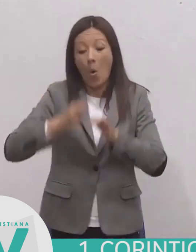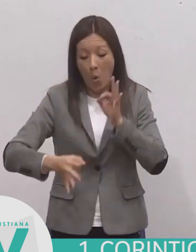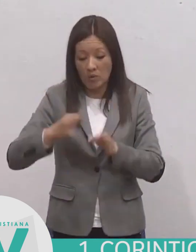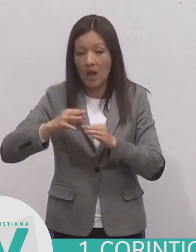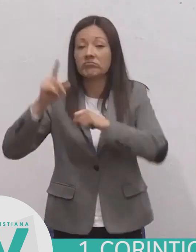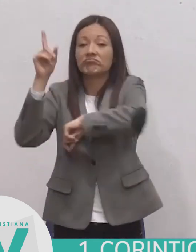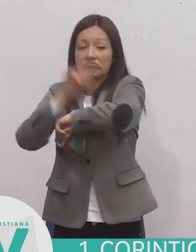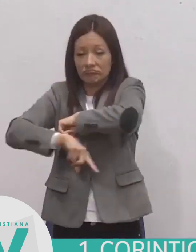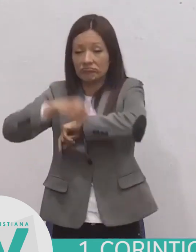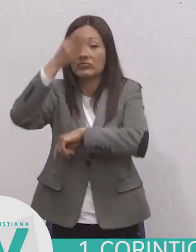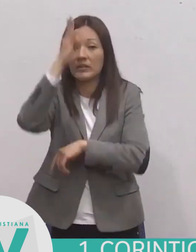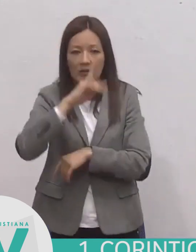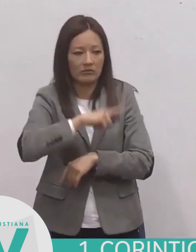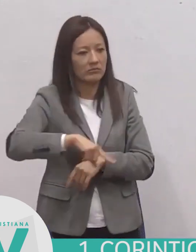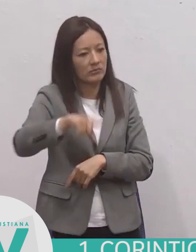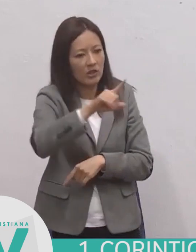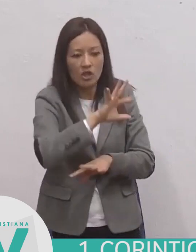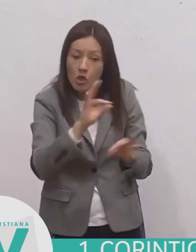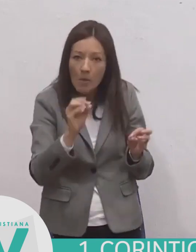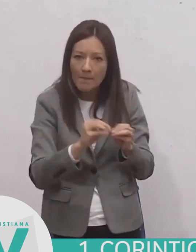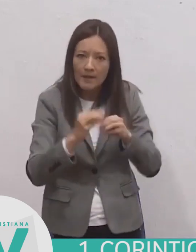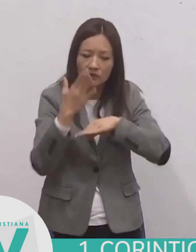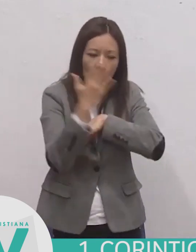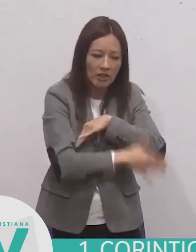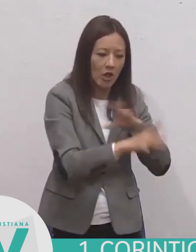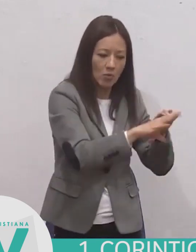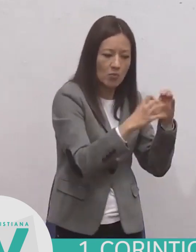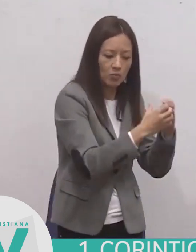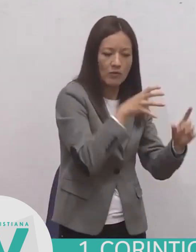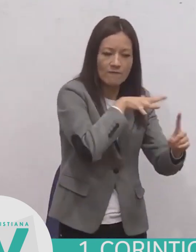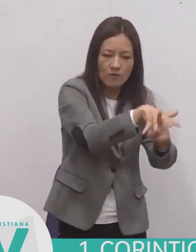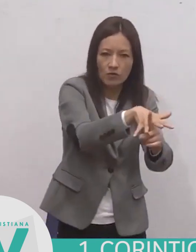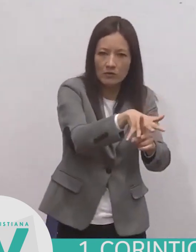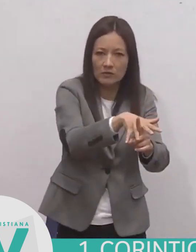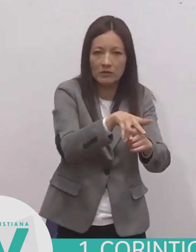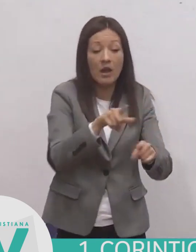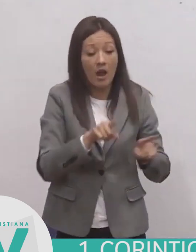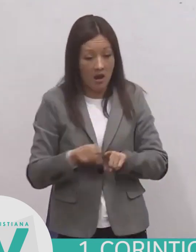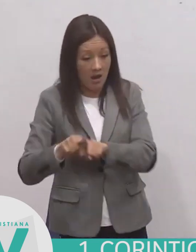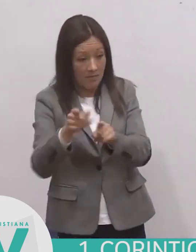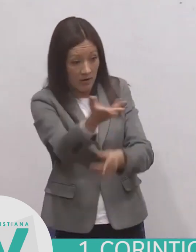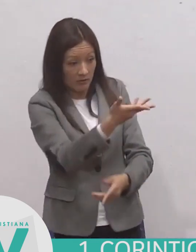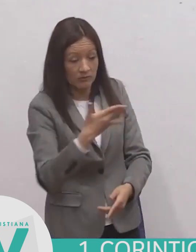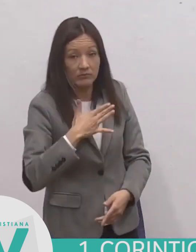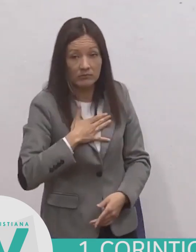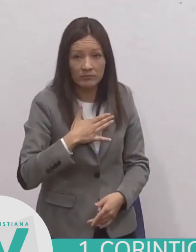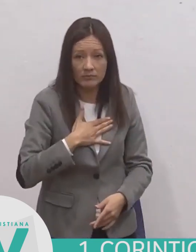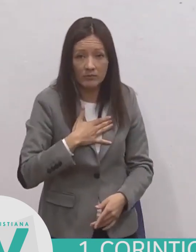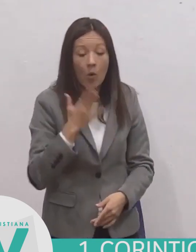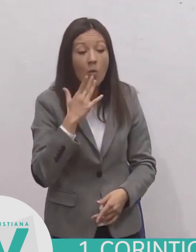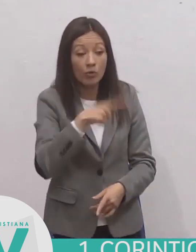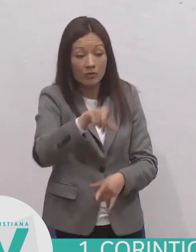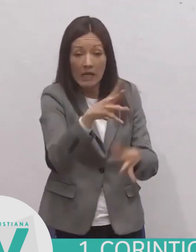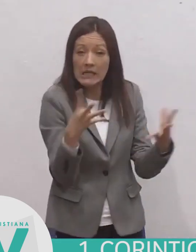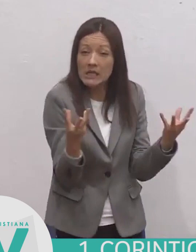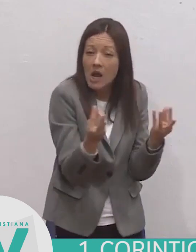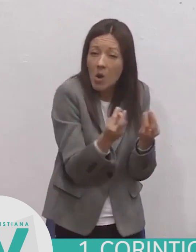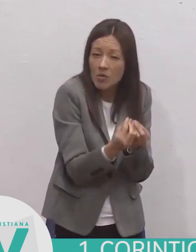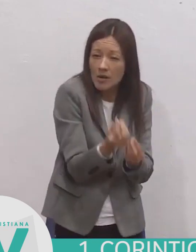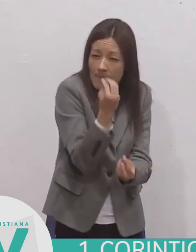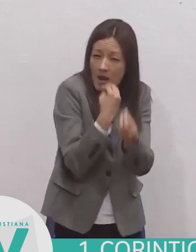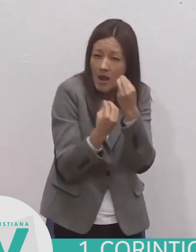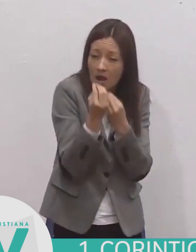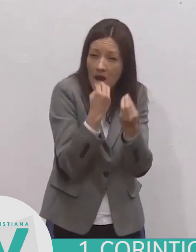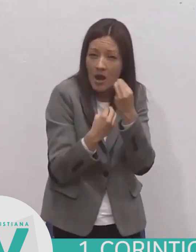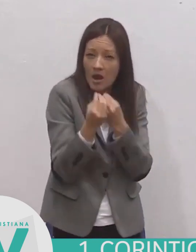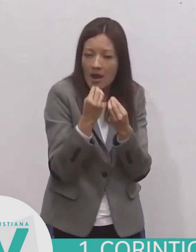el Señor para que no seamos más condenados con el mundo. Así que, hermanos míos, cuando se reúnen para comer, espérense unos